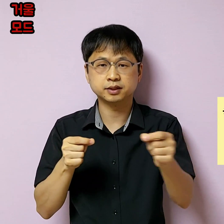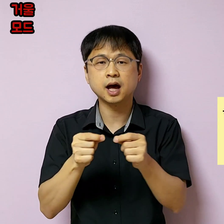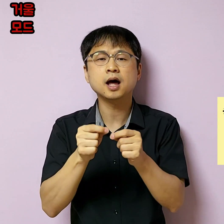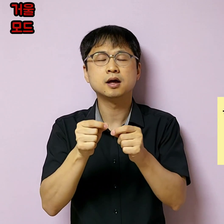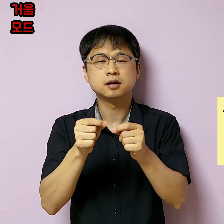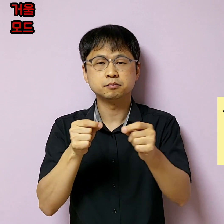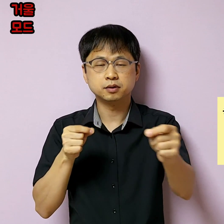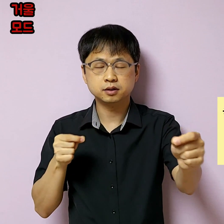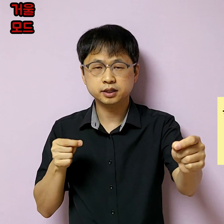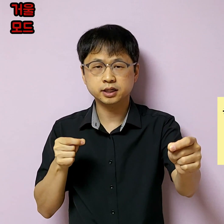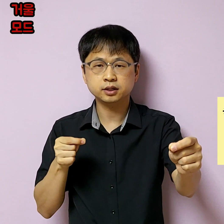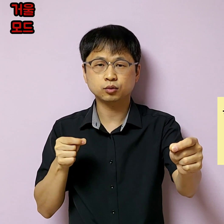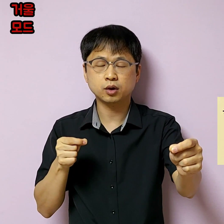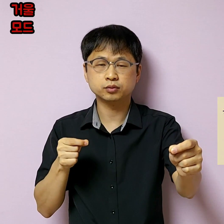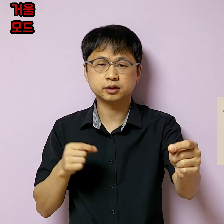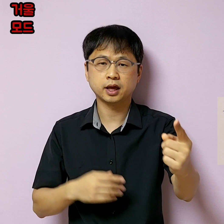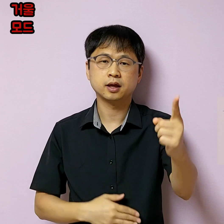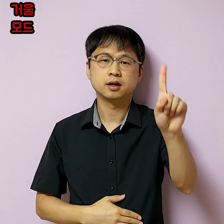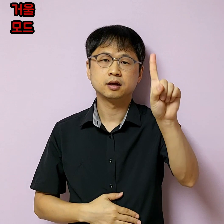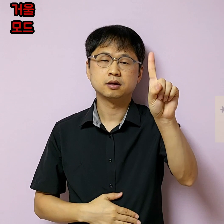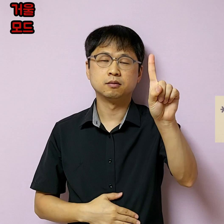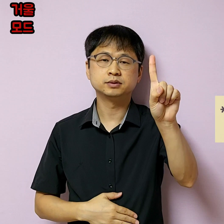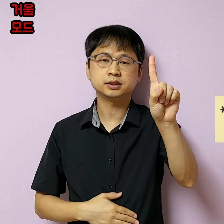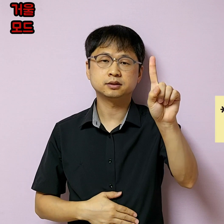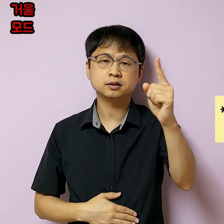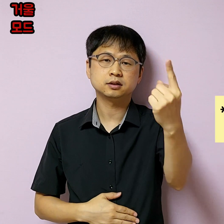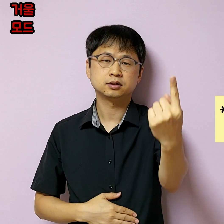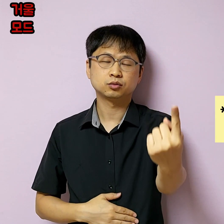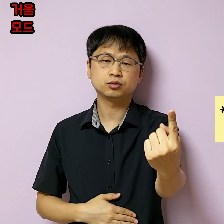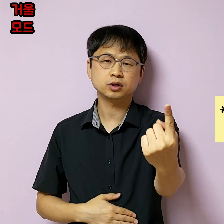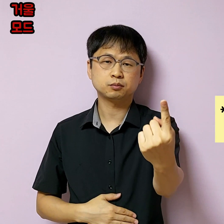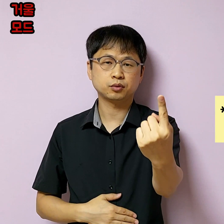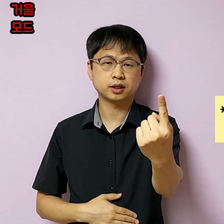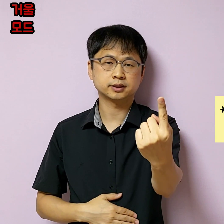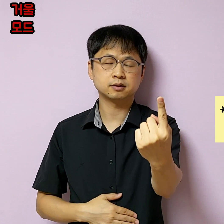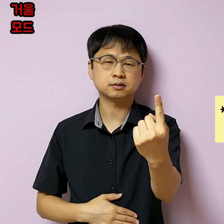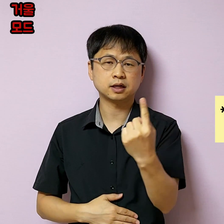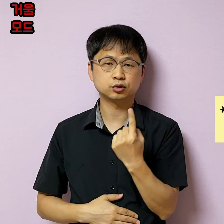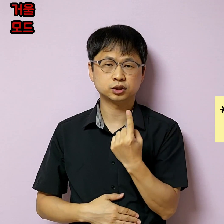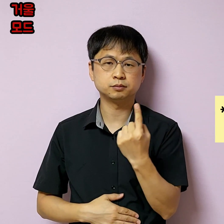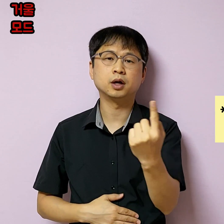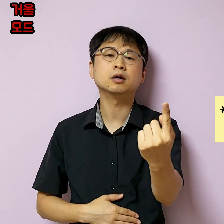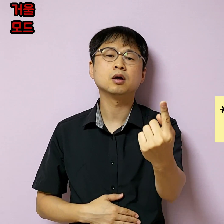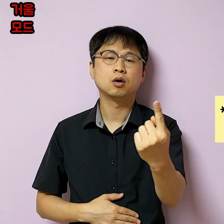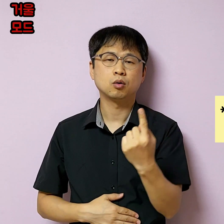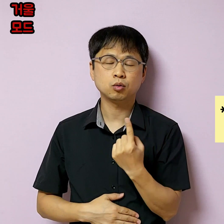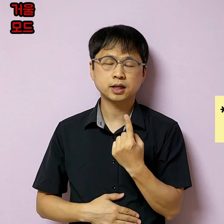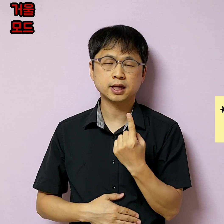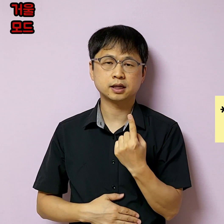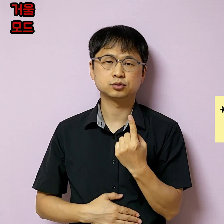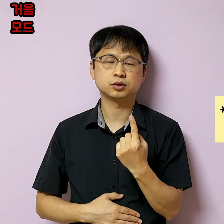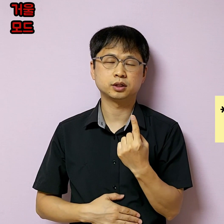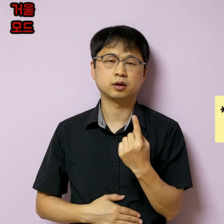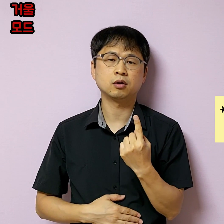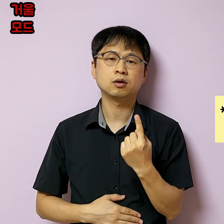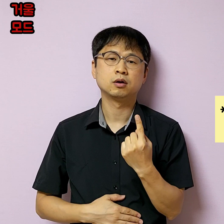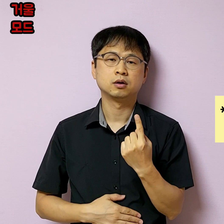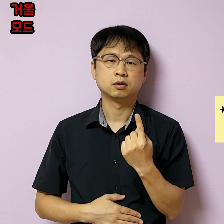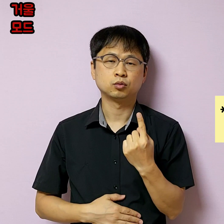됩니다. 멀리 돌아온 듯해. 검지를 손등이 보이게 해서 당겨주시면 오다라는 수어이고요.